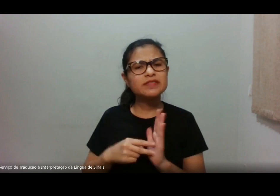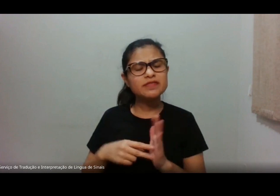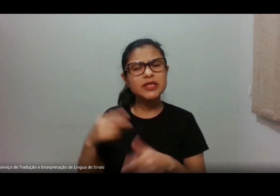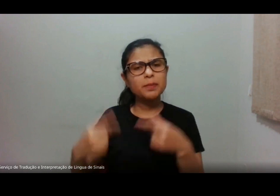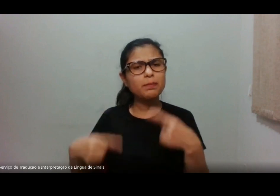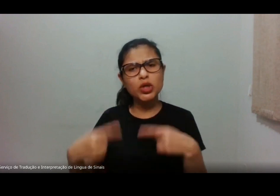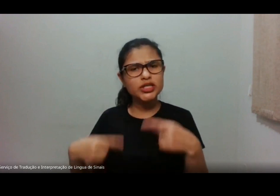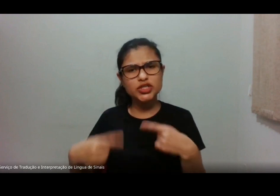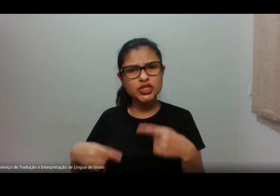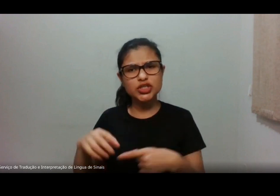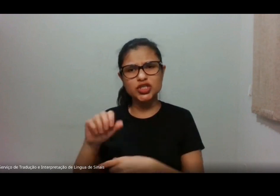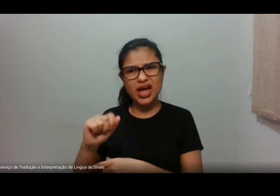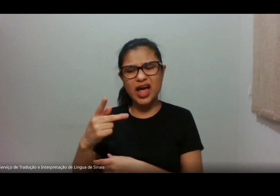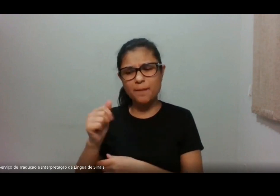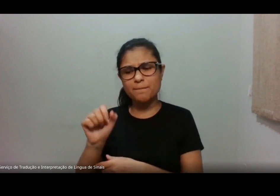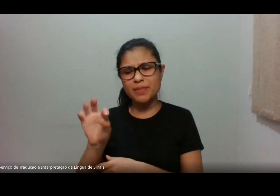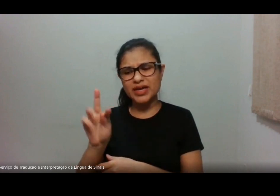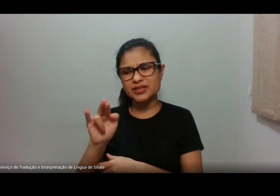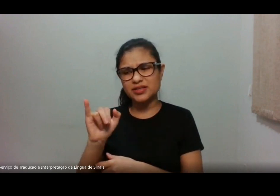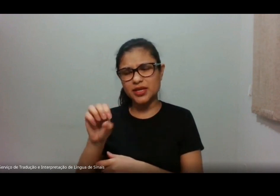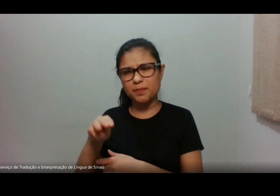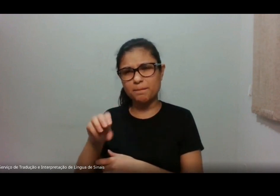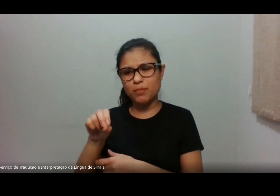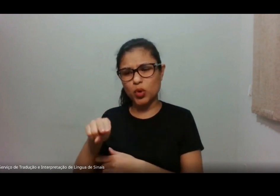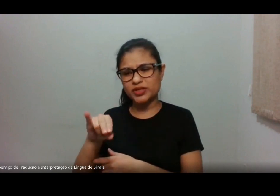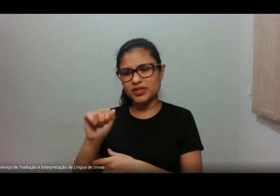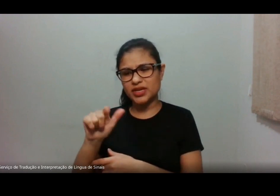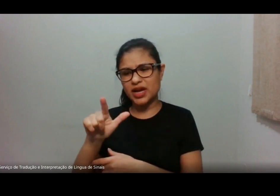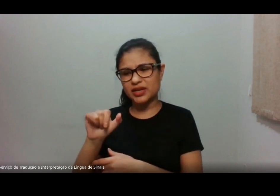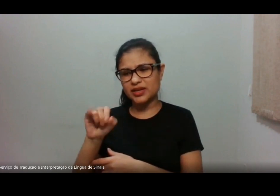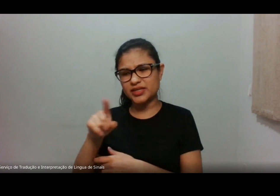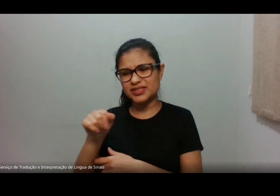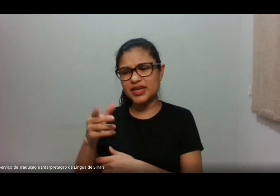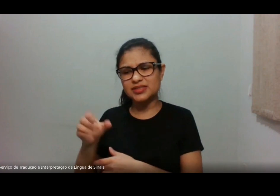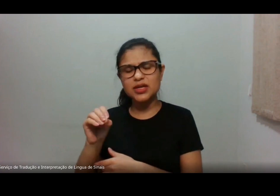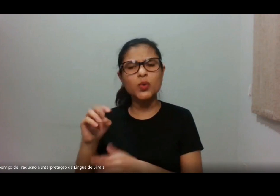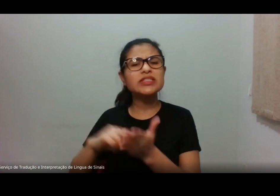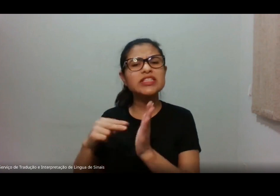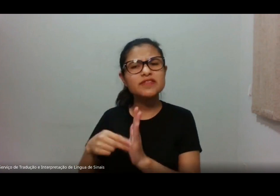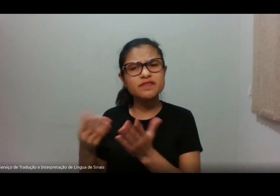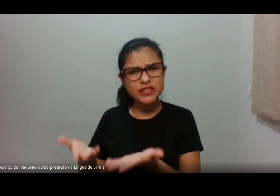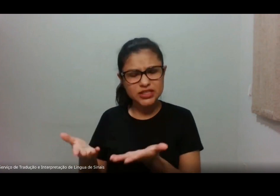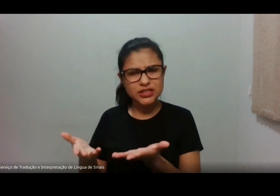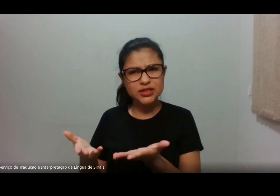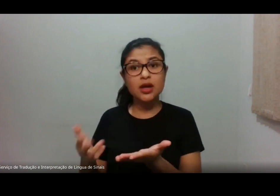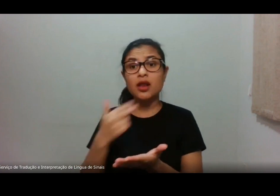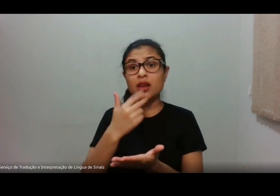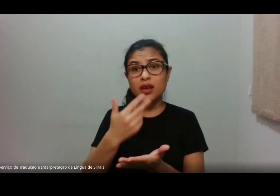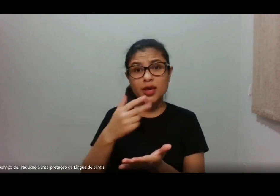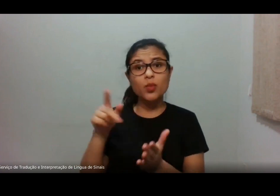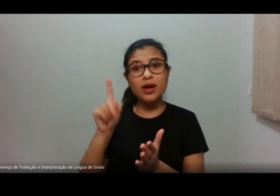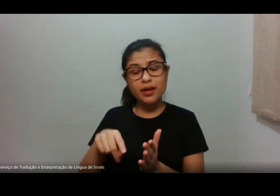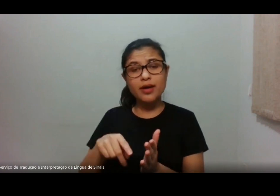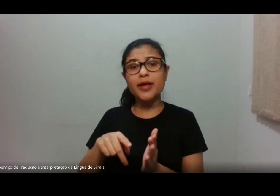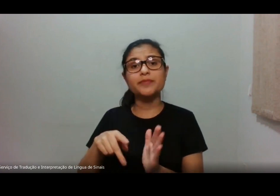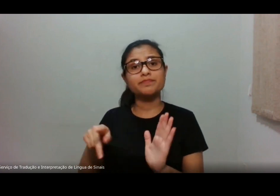patrimonialização? Deixo como pergunta. O que significa transformar uma língua em patrimônio imaterial do